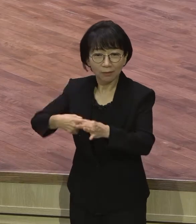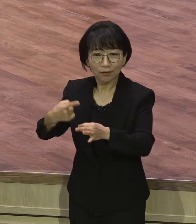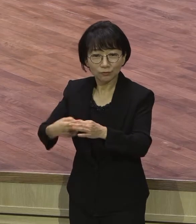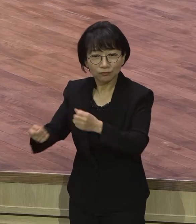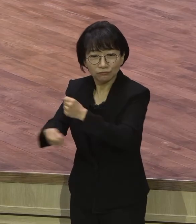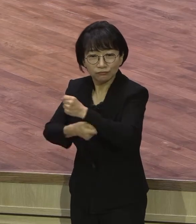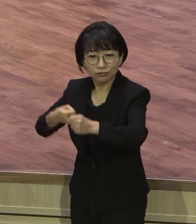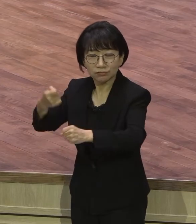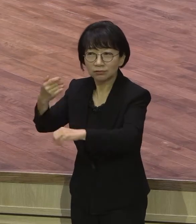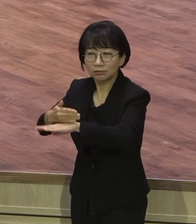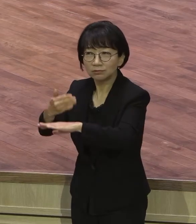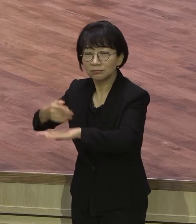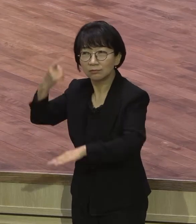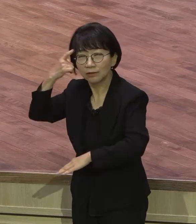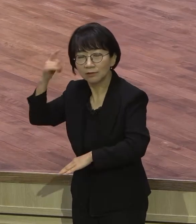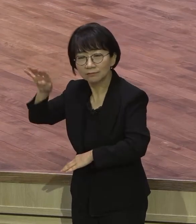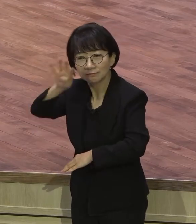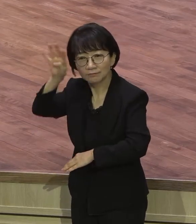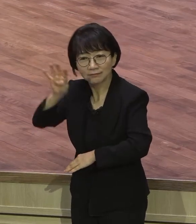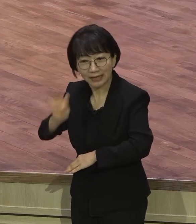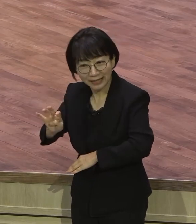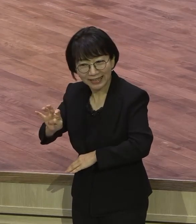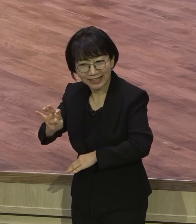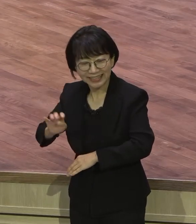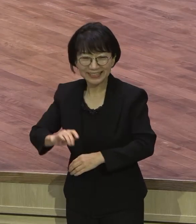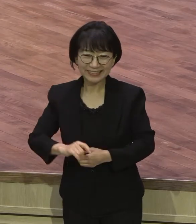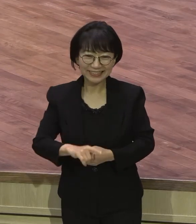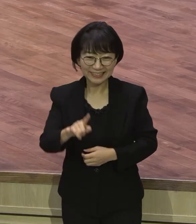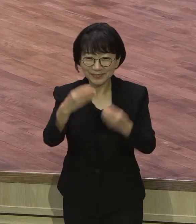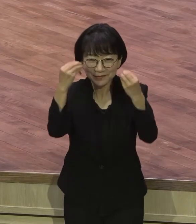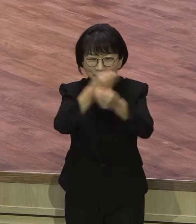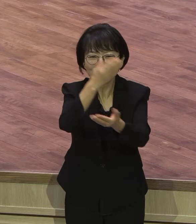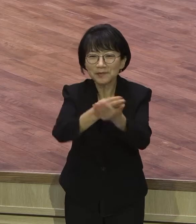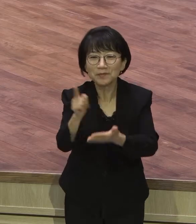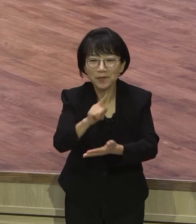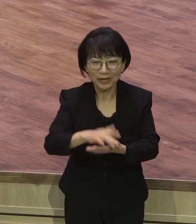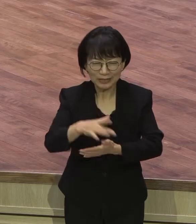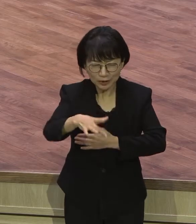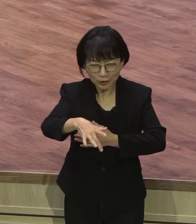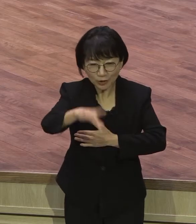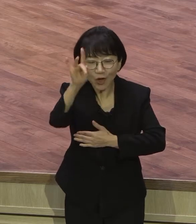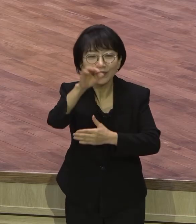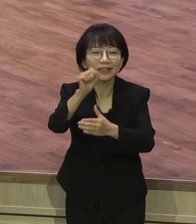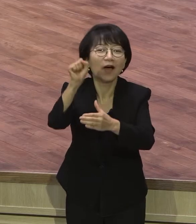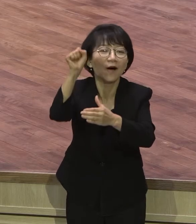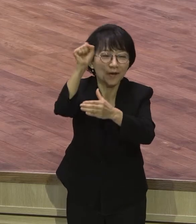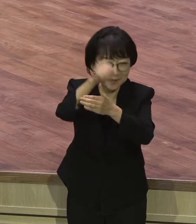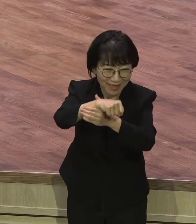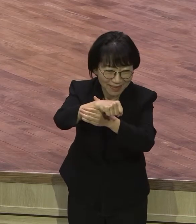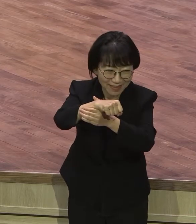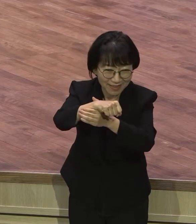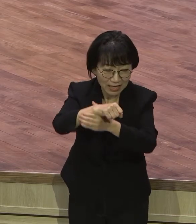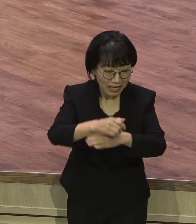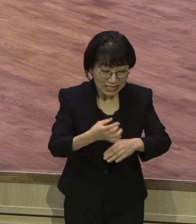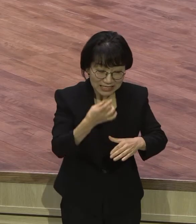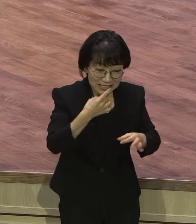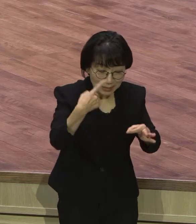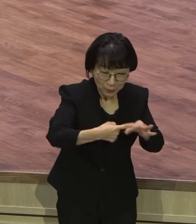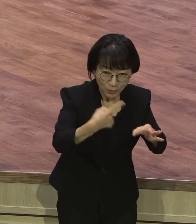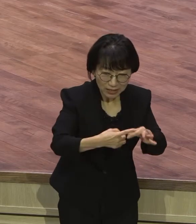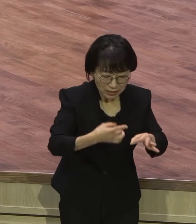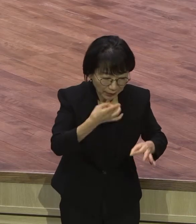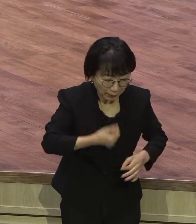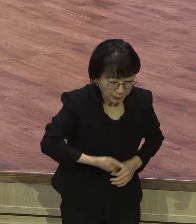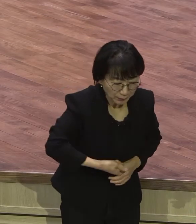맥추절은 무엇보다도 하나님 앞에 첫 열매를 드린다 그런 의미가 있어요. 첫 열매에 초점이 맞춰져 있어요.